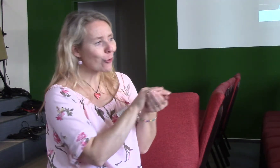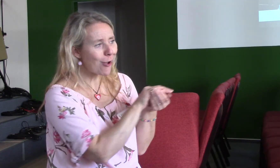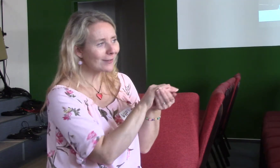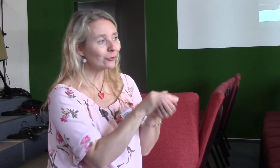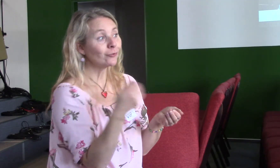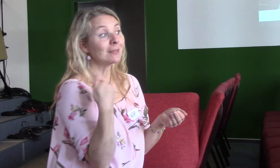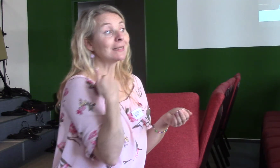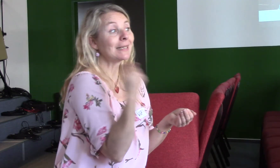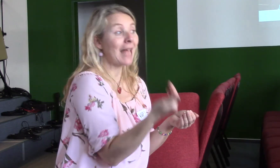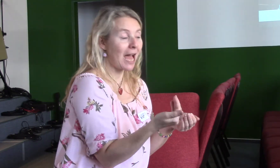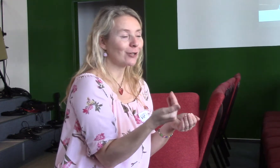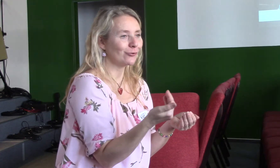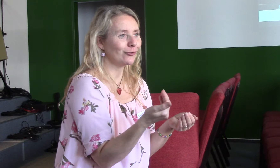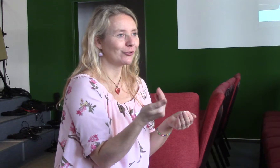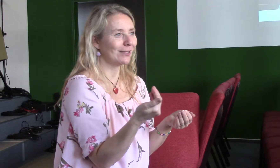A